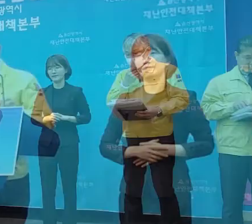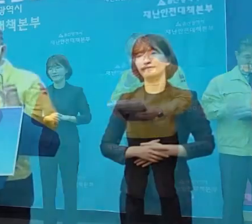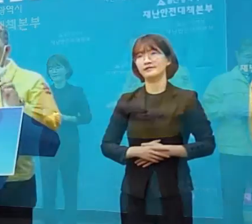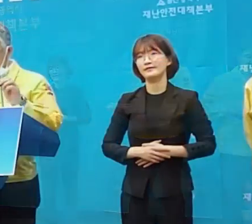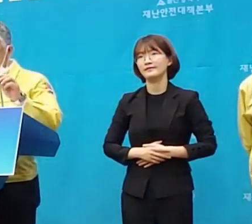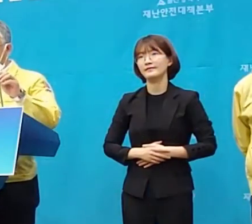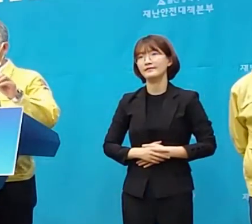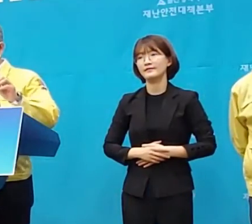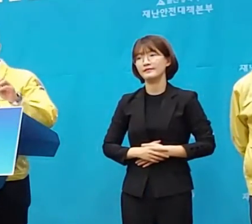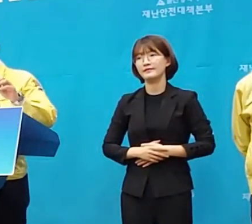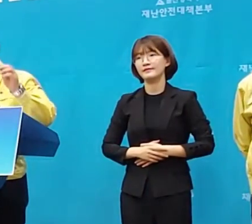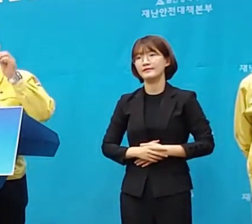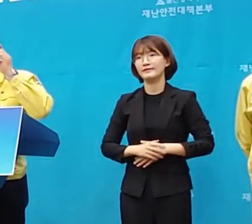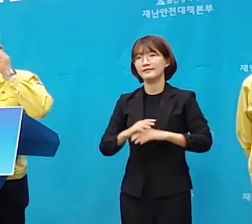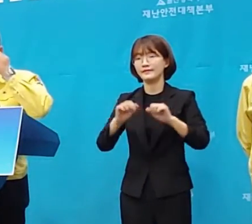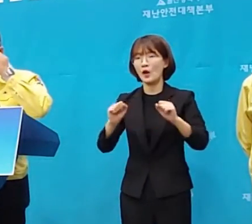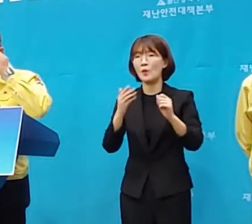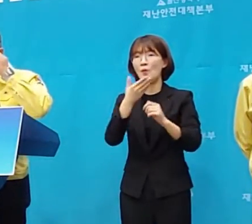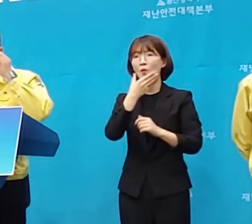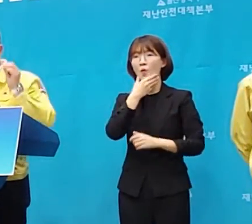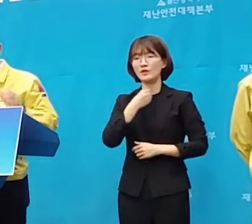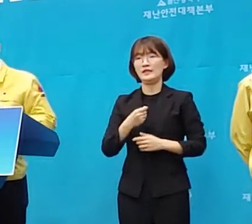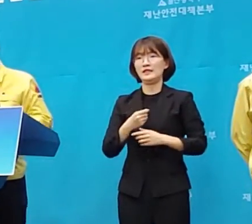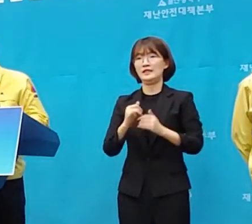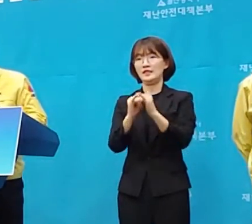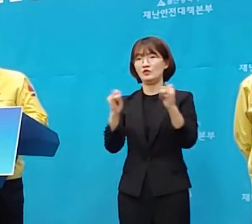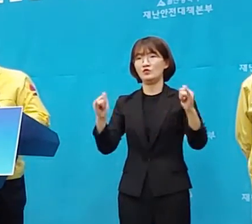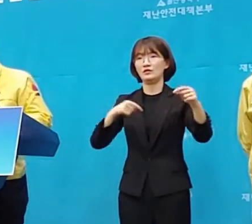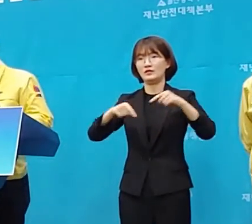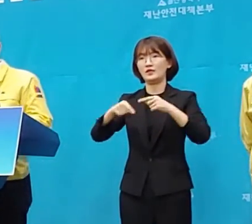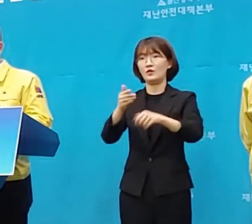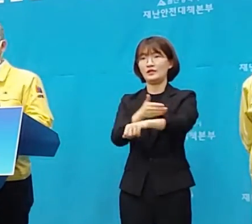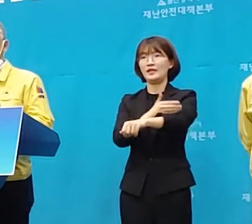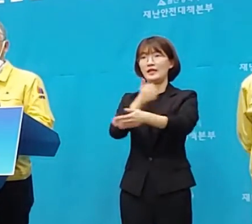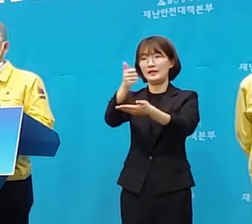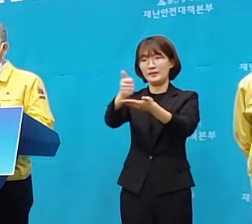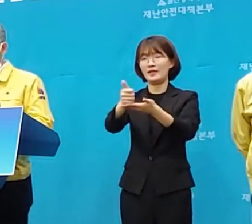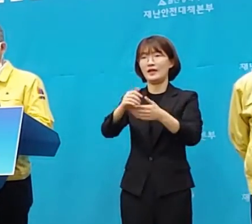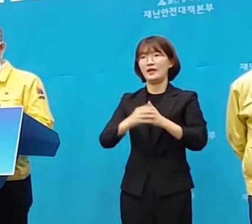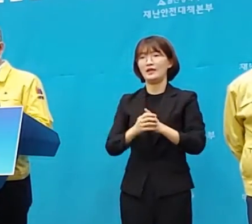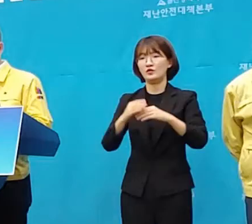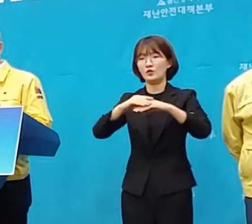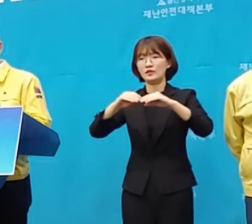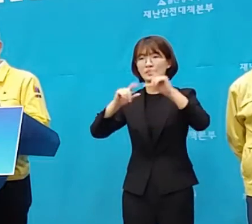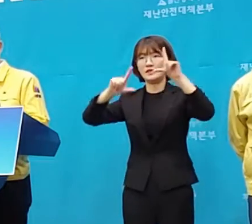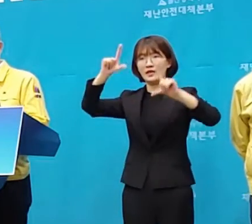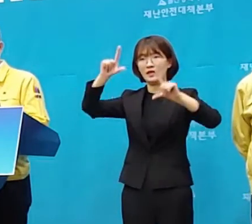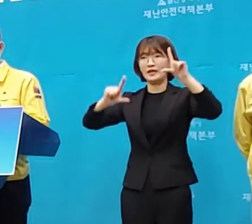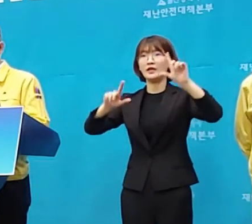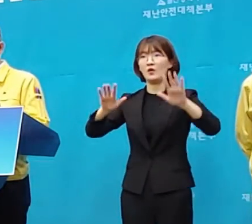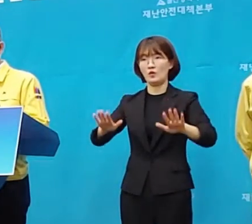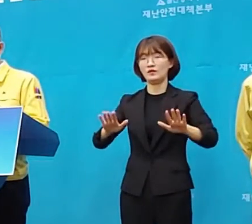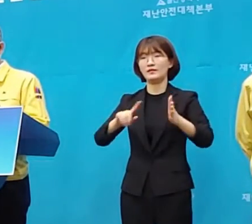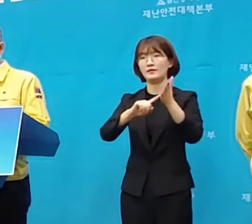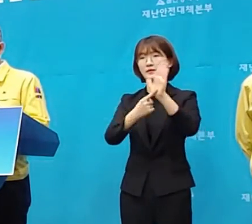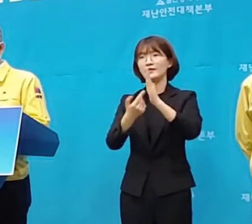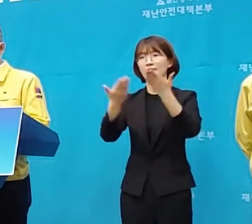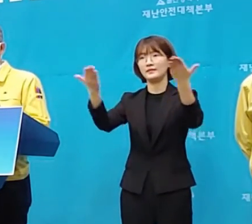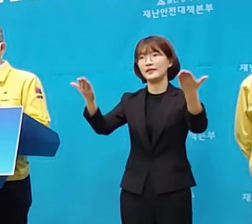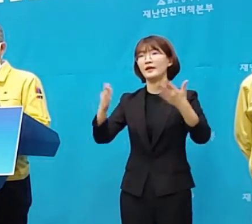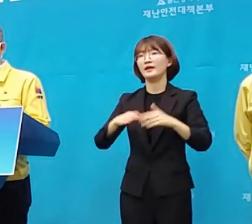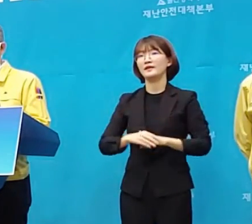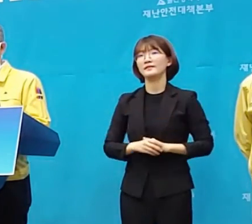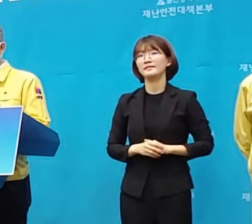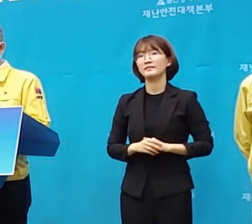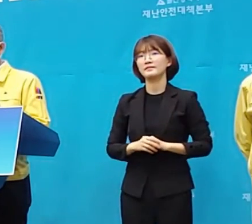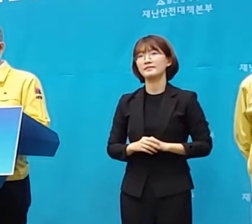하겠습니다. 감사합니다. 예, 복지인구정책 과장입니다. 고위험군 집중종사자 조치사항 3월 17일자입니다.